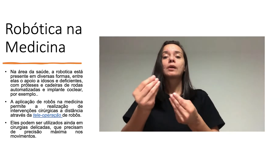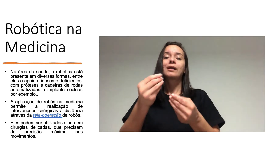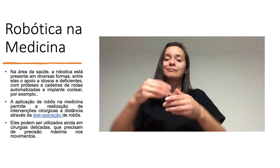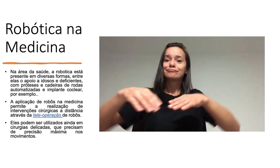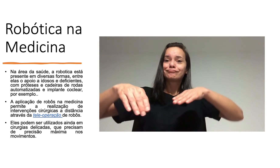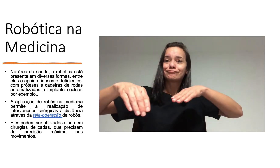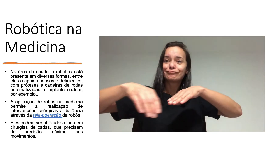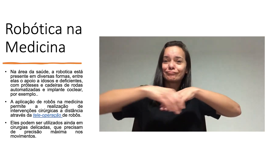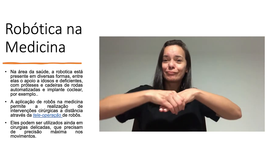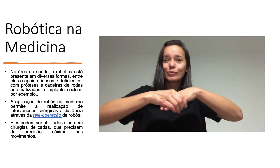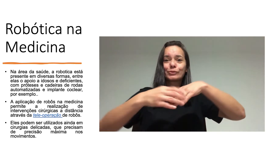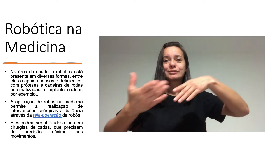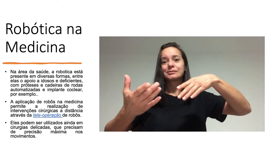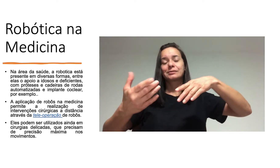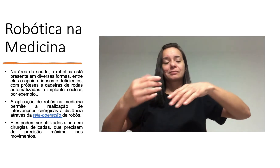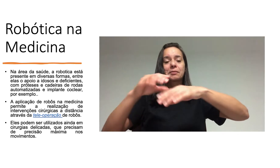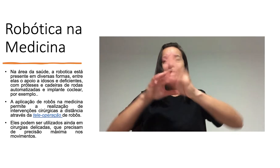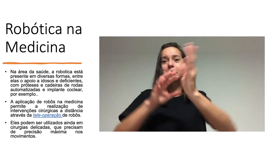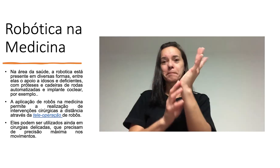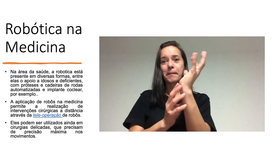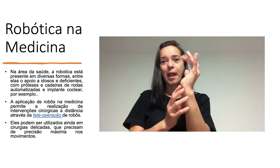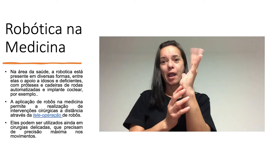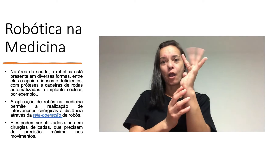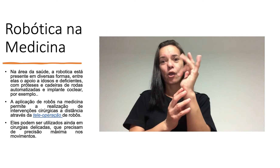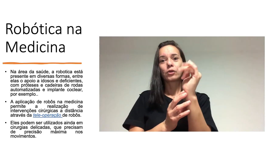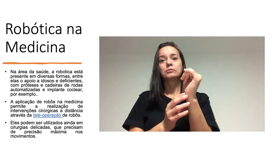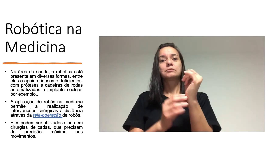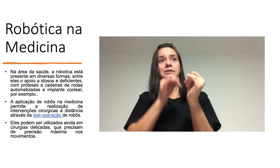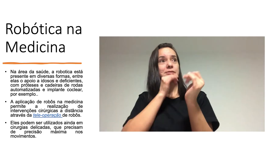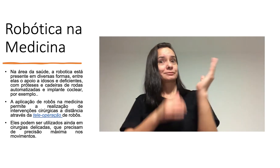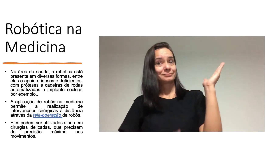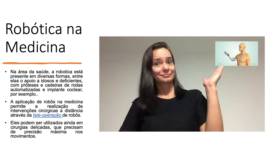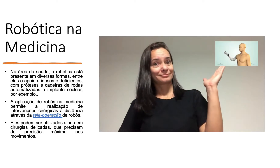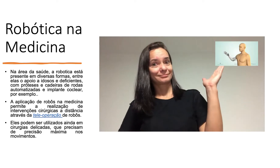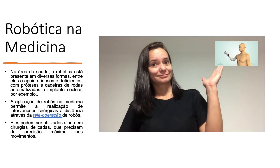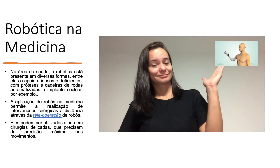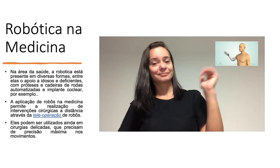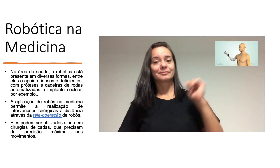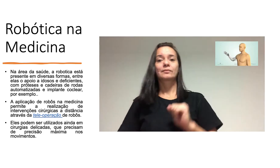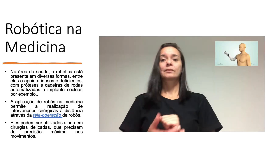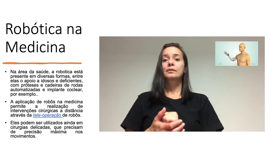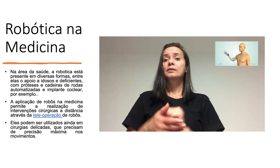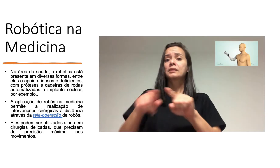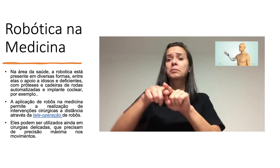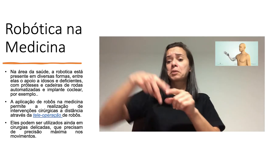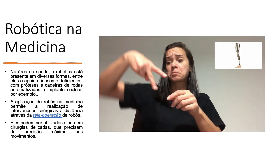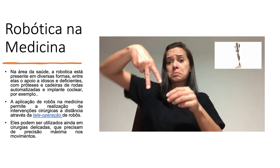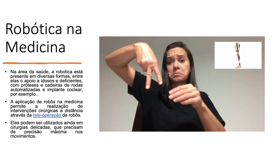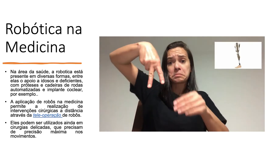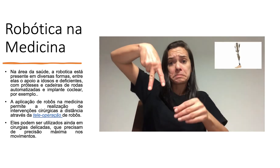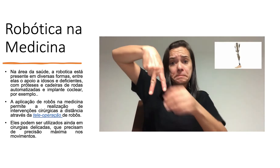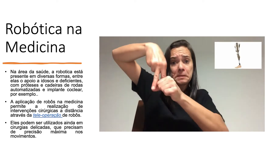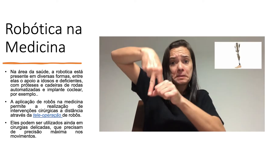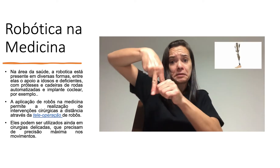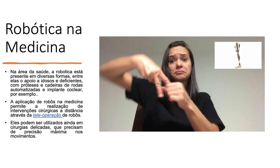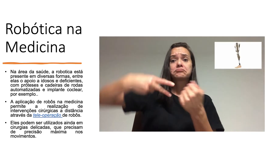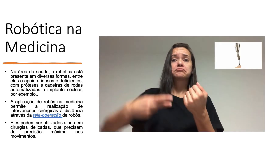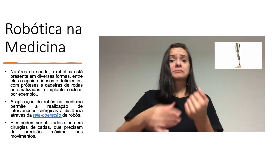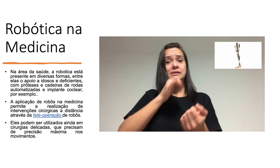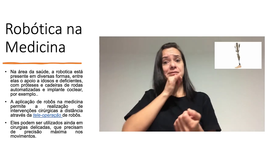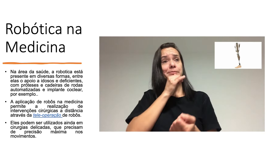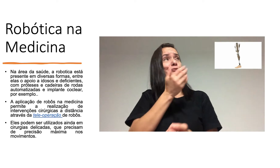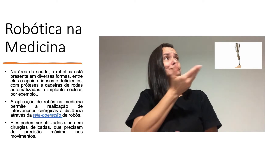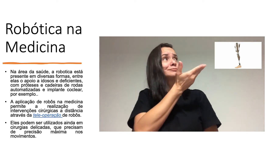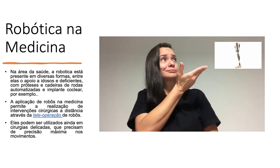Por exemplo, através de próteses nas mãos, nos braços, ou